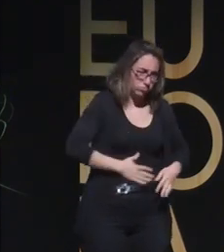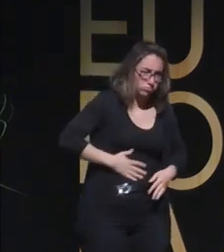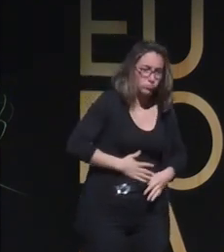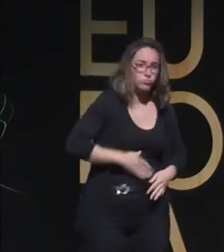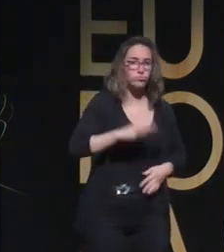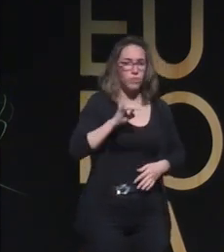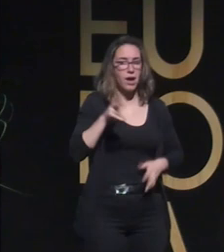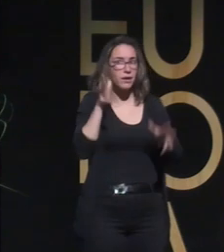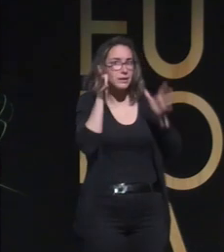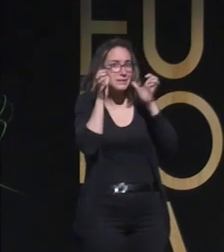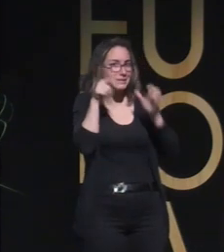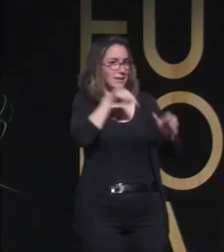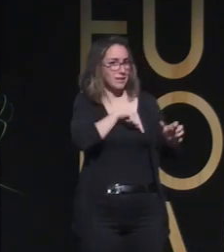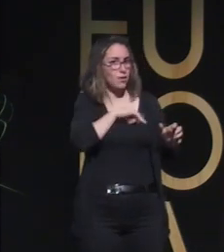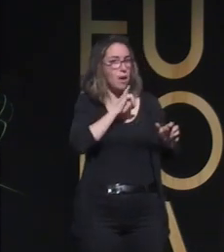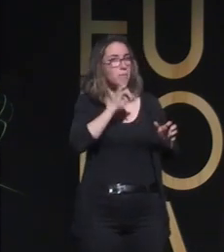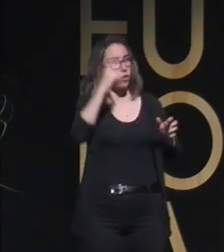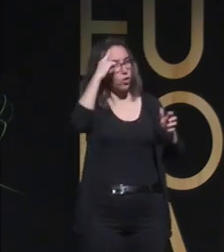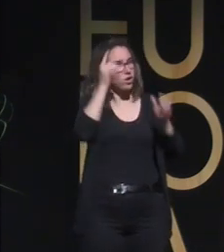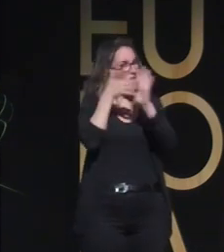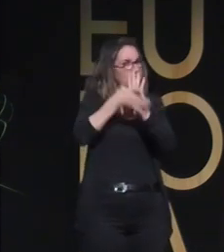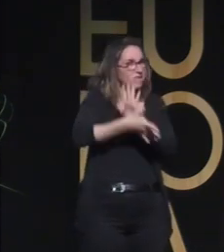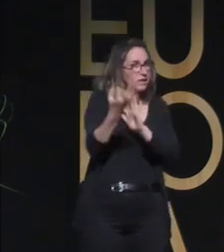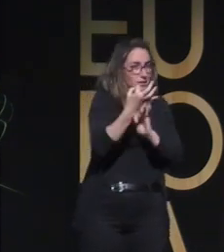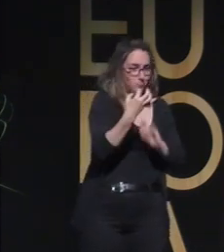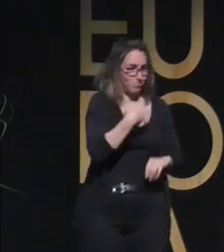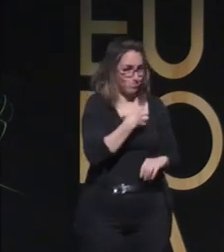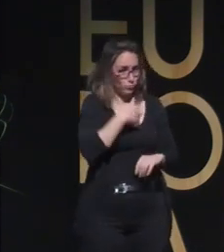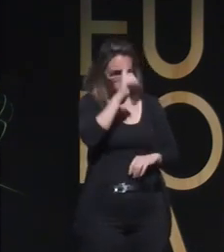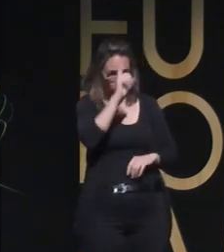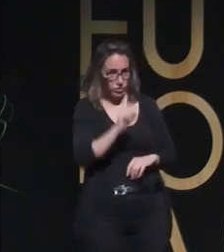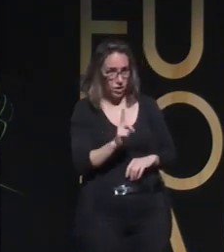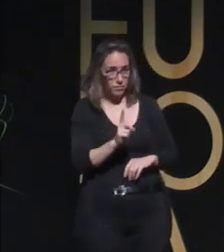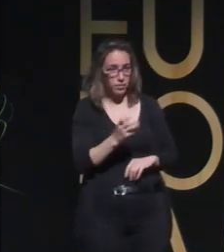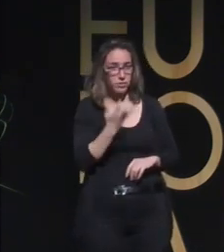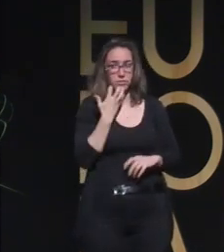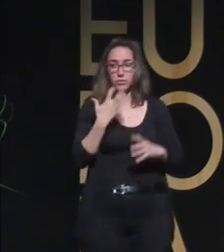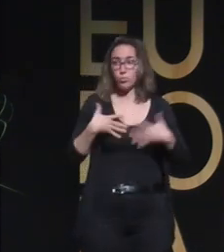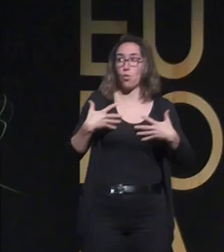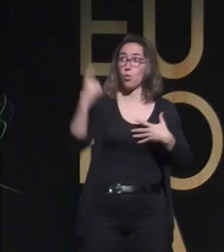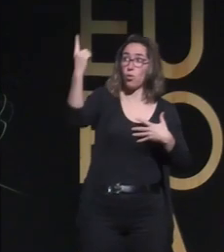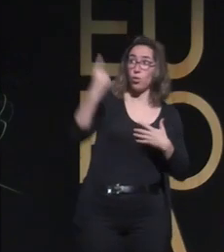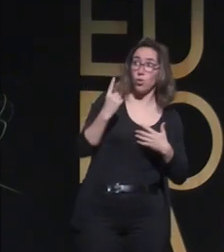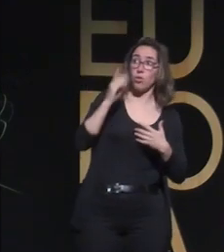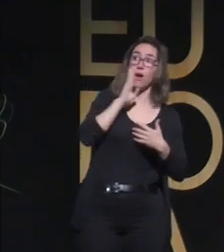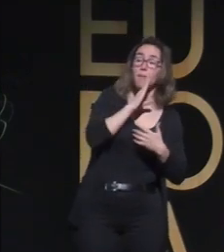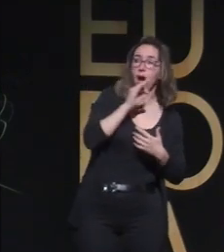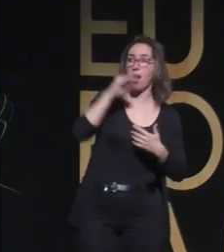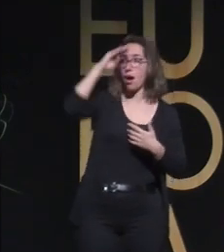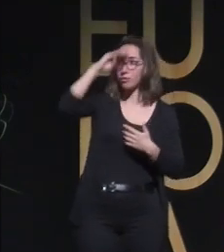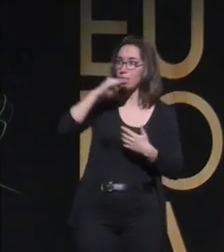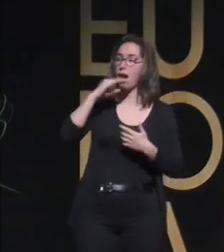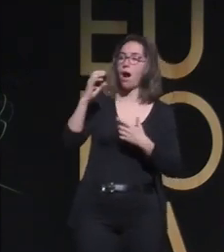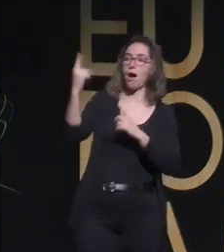los sentidos para percibir, pero no sabe interpretar bien de lo que está pasando. Si aparece la mamá o aparece la ita y aparece gritando... o